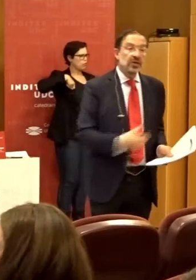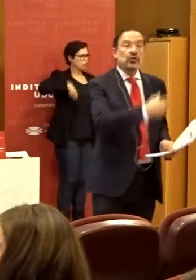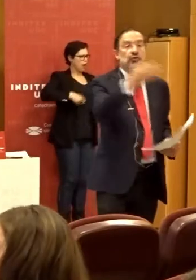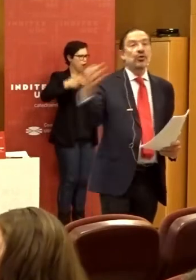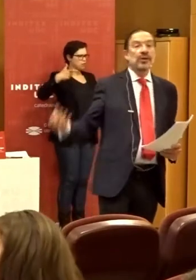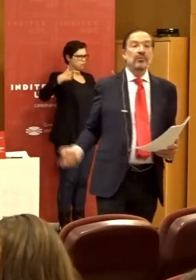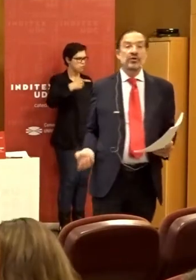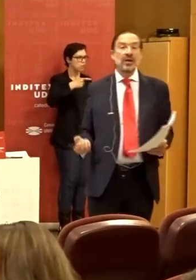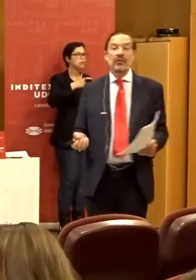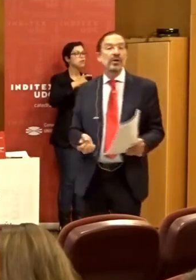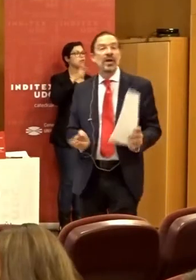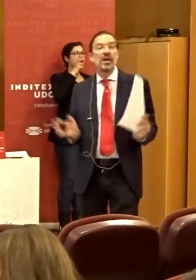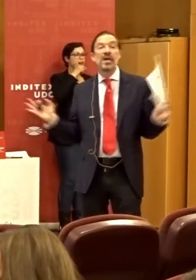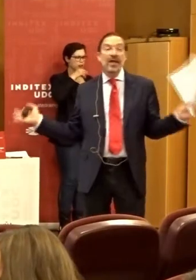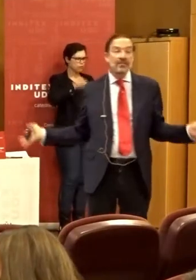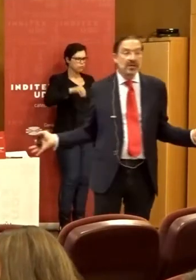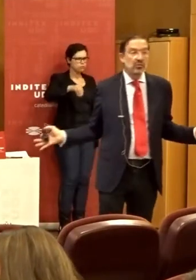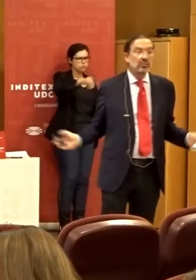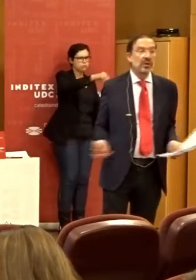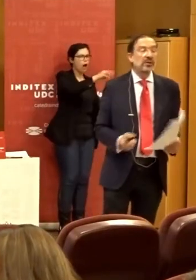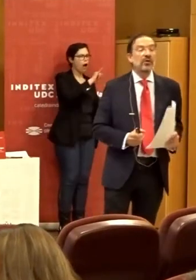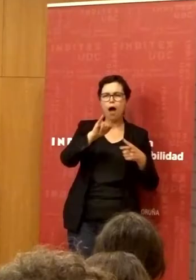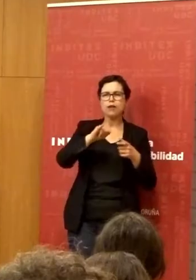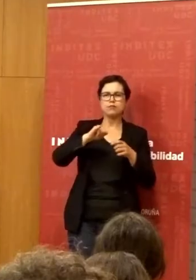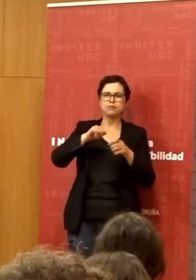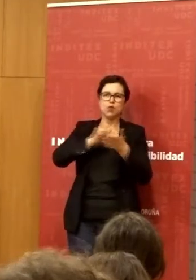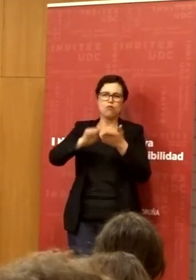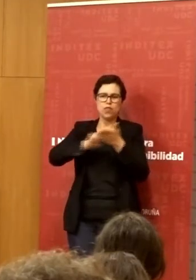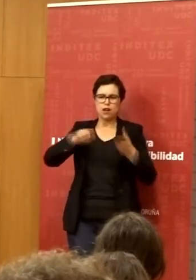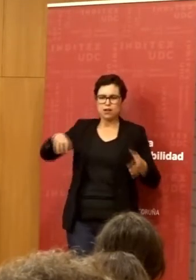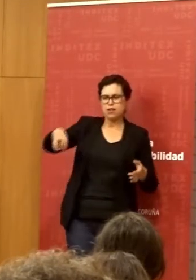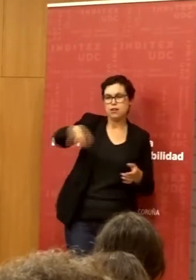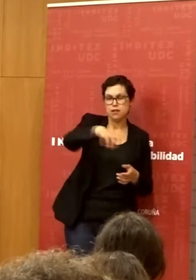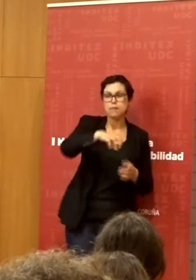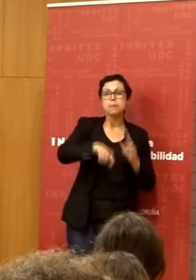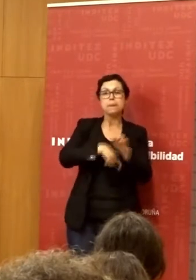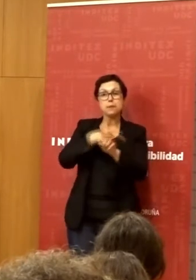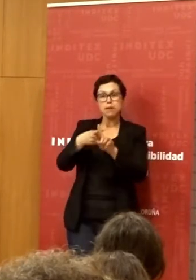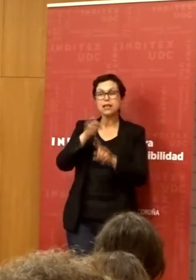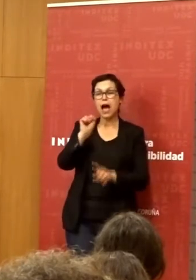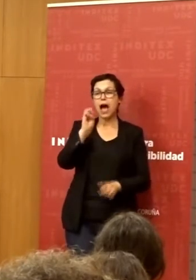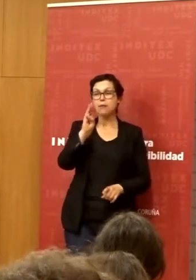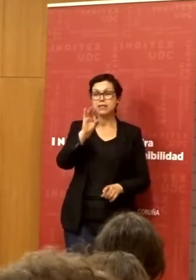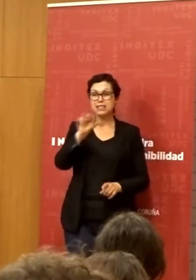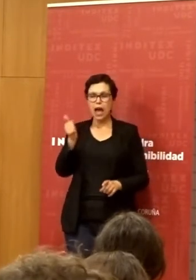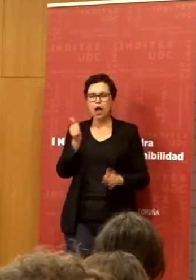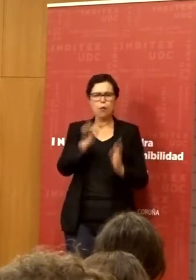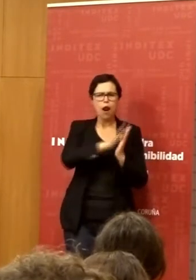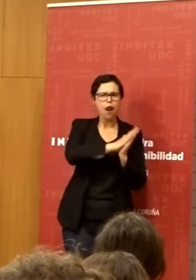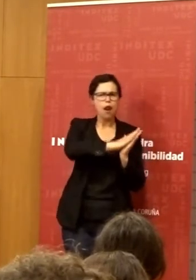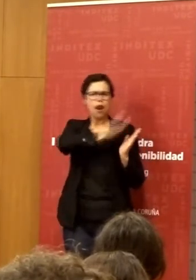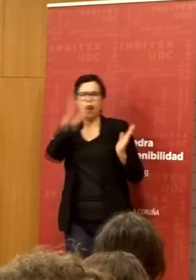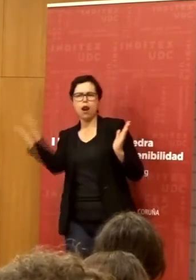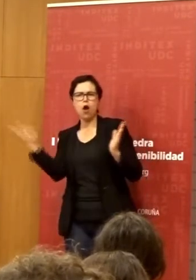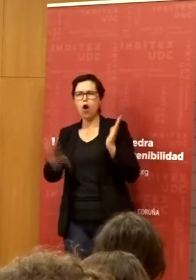en distintos municipios de la provincia, y además un principio que tiene APSA es que atiende a las personas con discapacidad durante todo el ciclo vital.